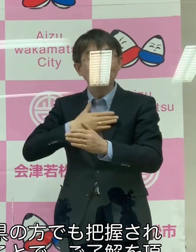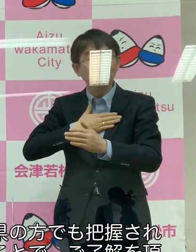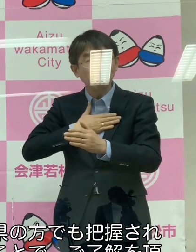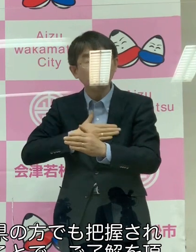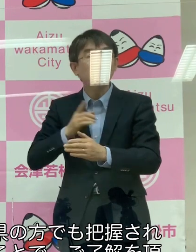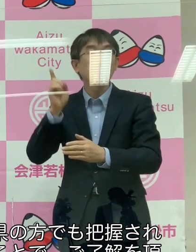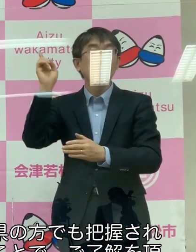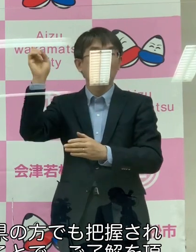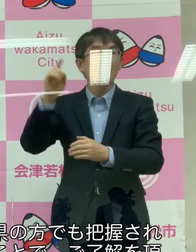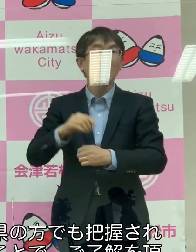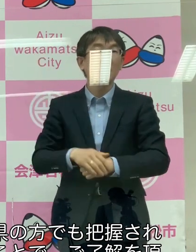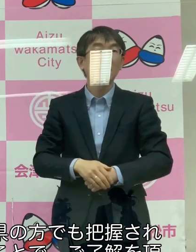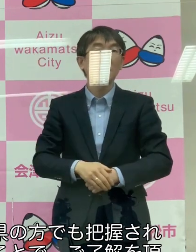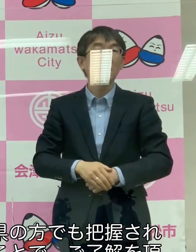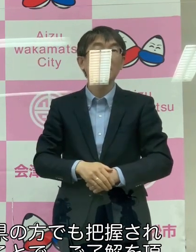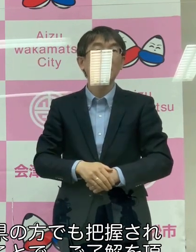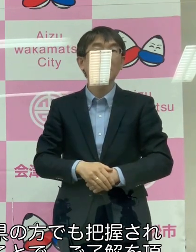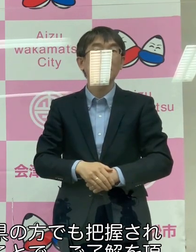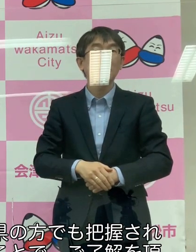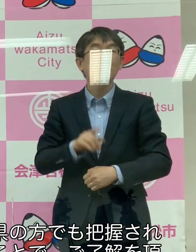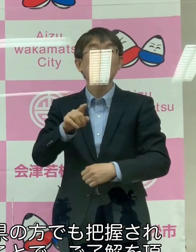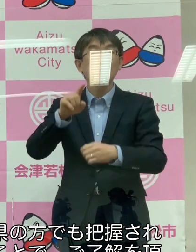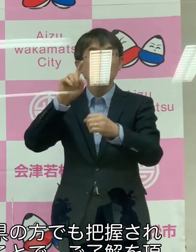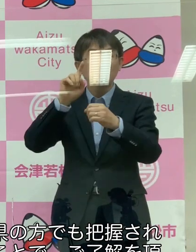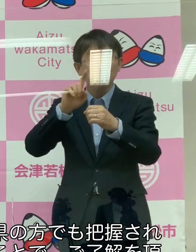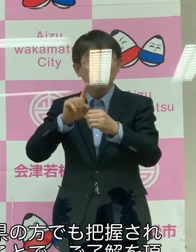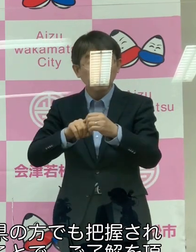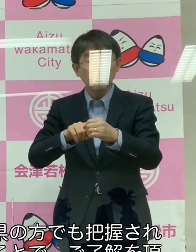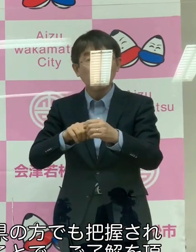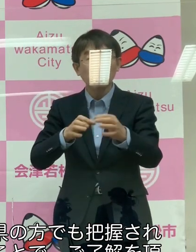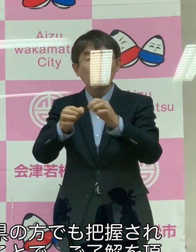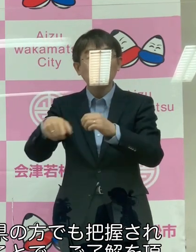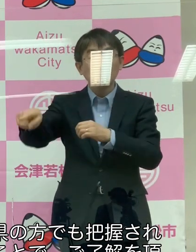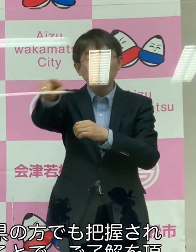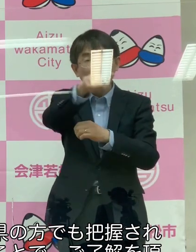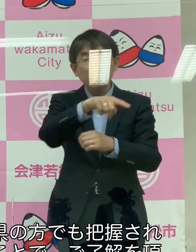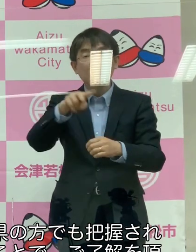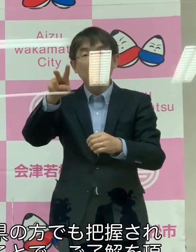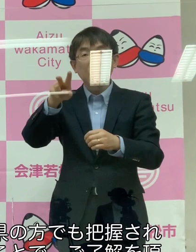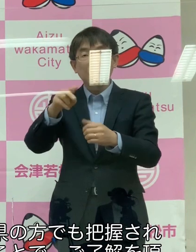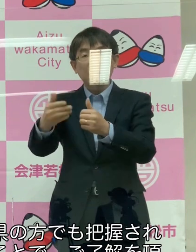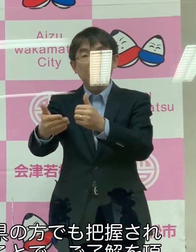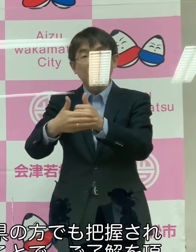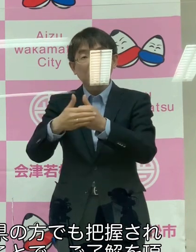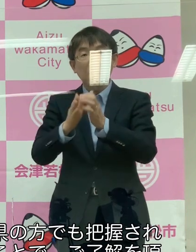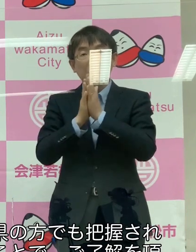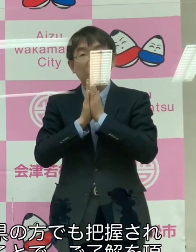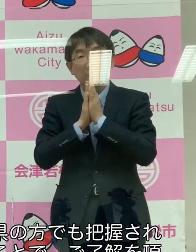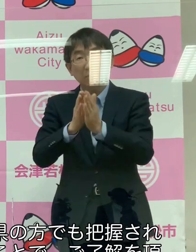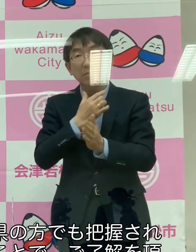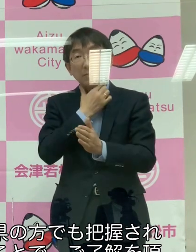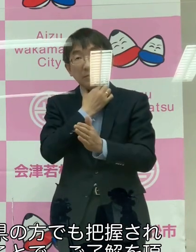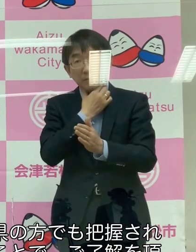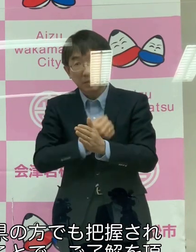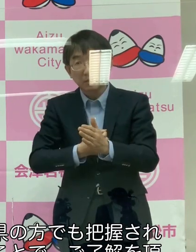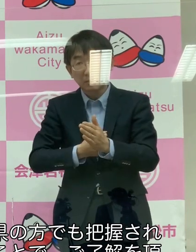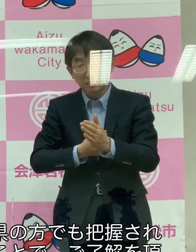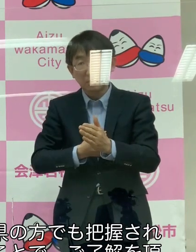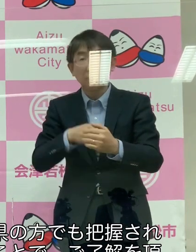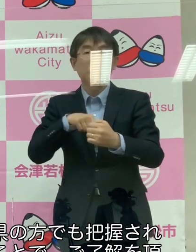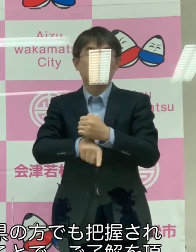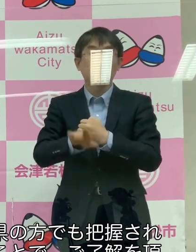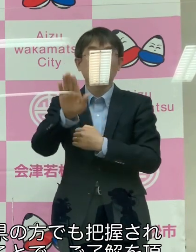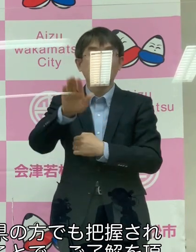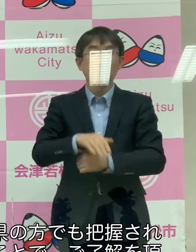ので、そういうことでご了解いただいて、協議が進んでいるということだと思います。 ありがとうござい